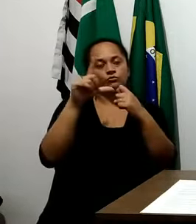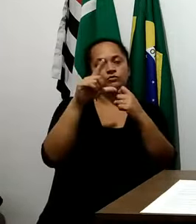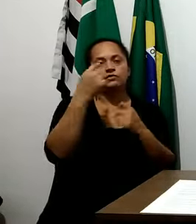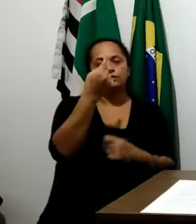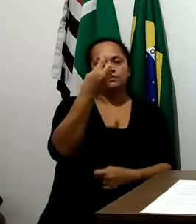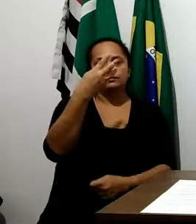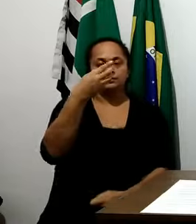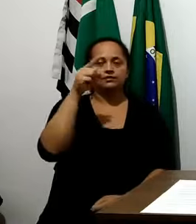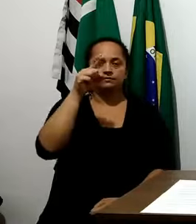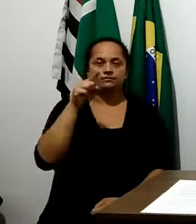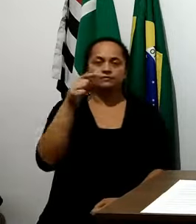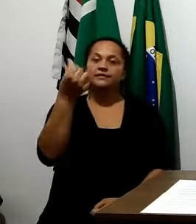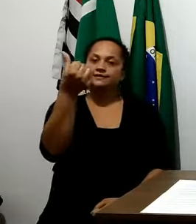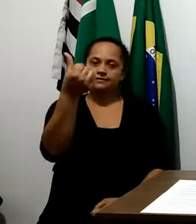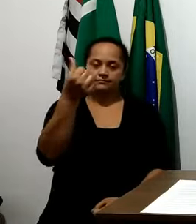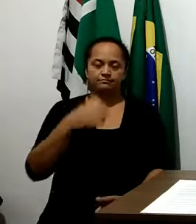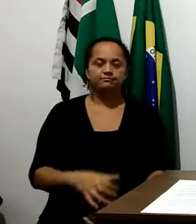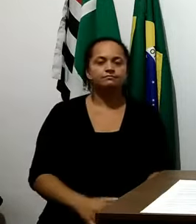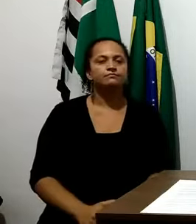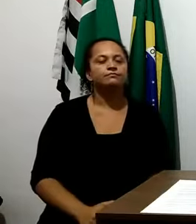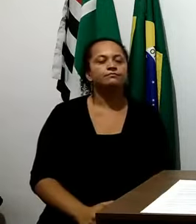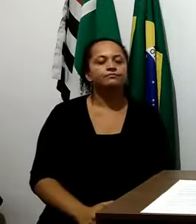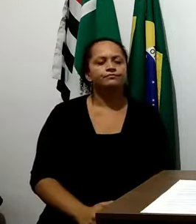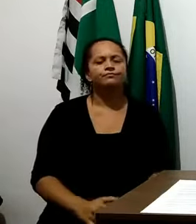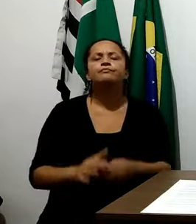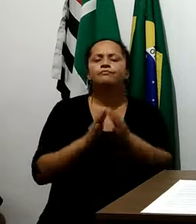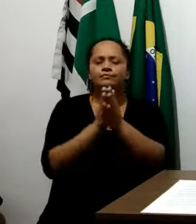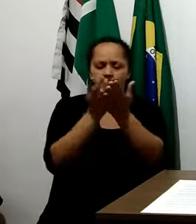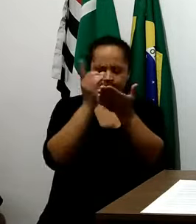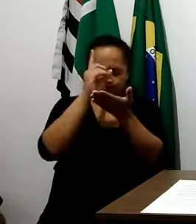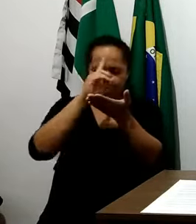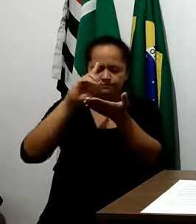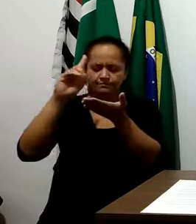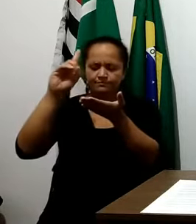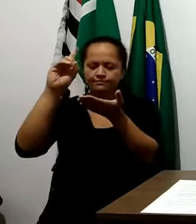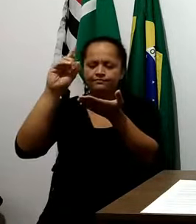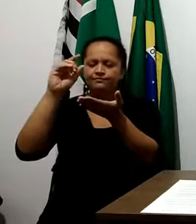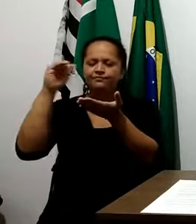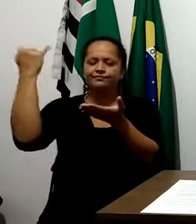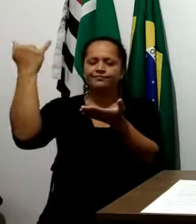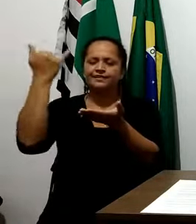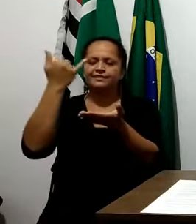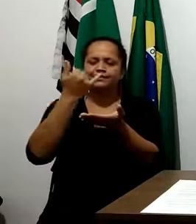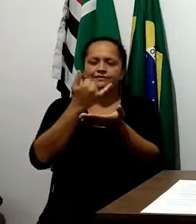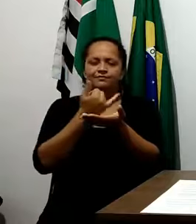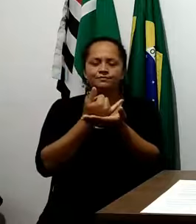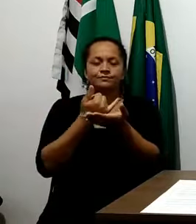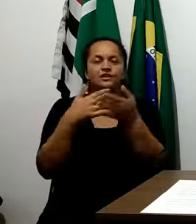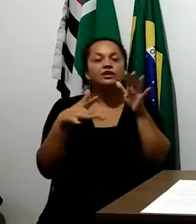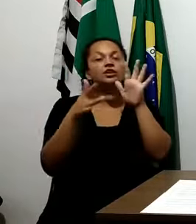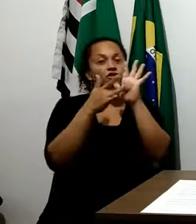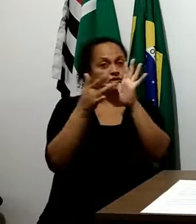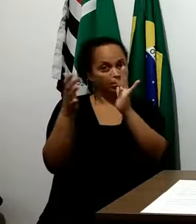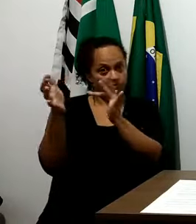palavra do Senhor diz assim: Então Jesus proferiu a seguinte